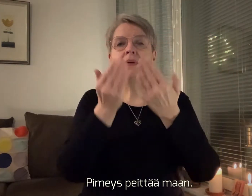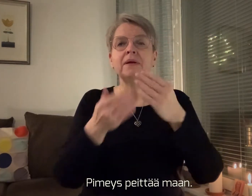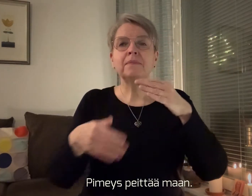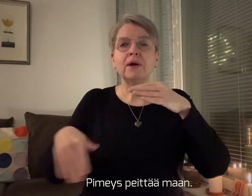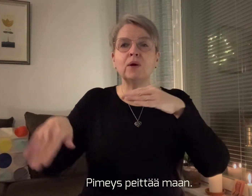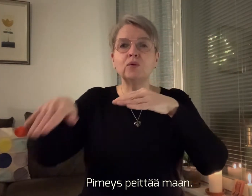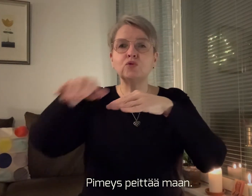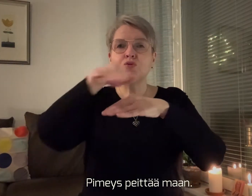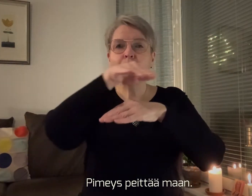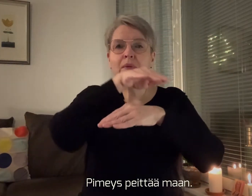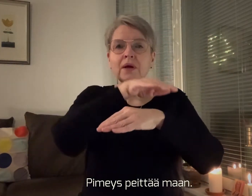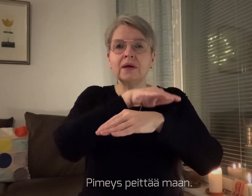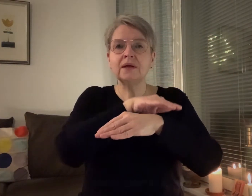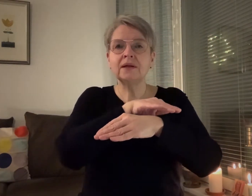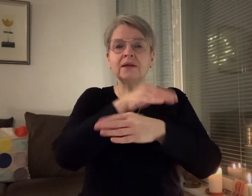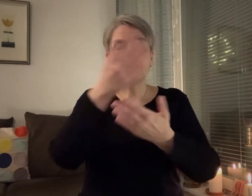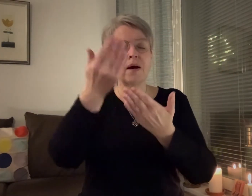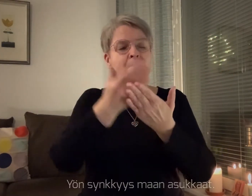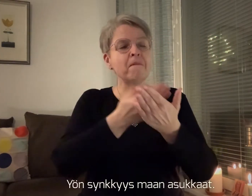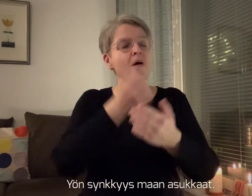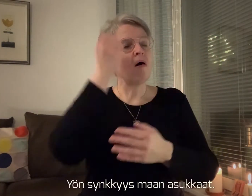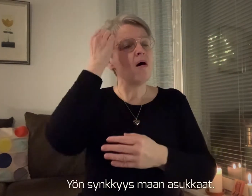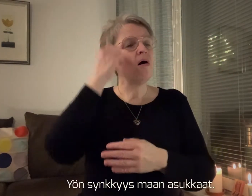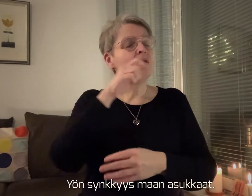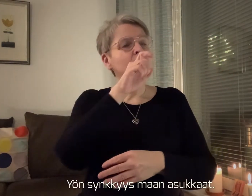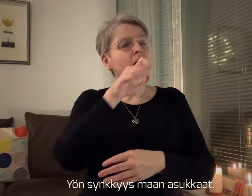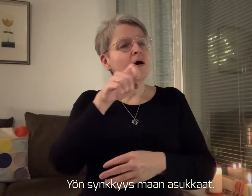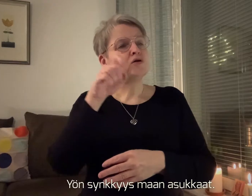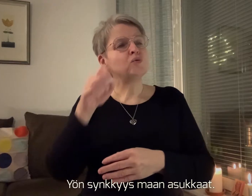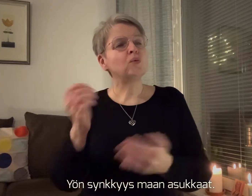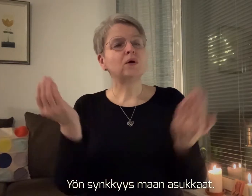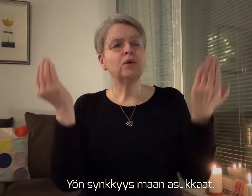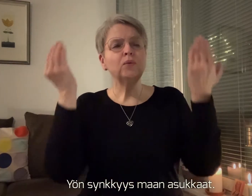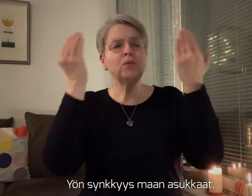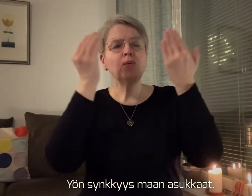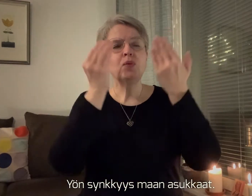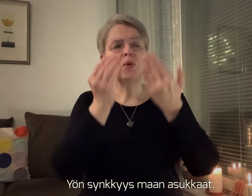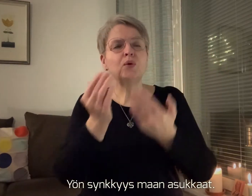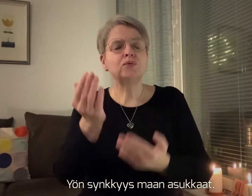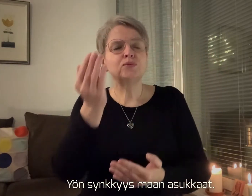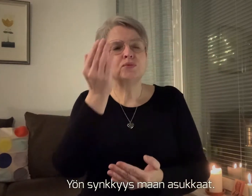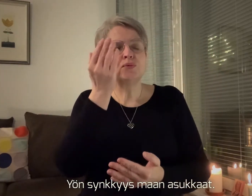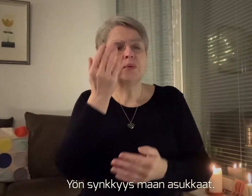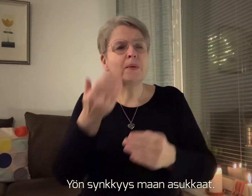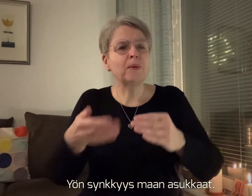Pimeys peittää maan. Yön synkkyys maan asukkaat.